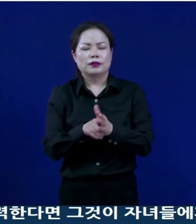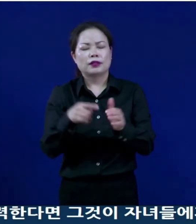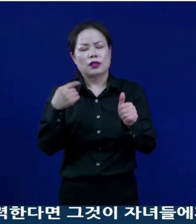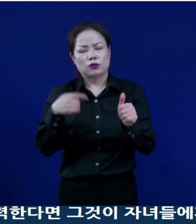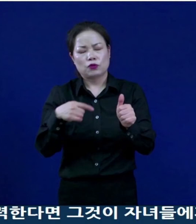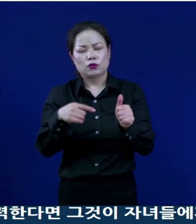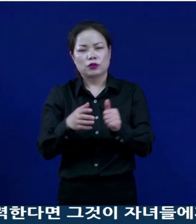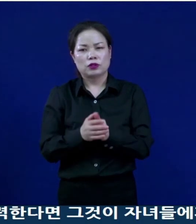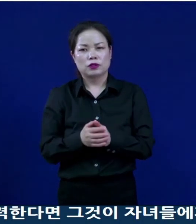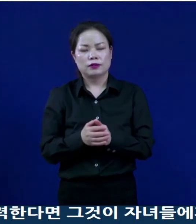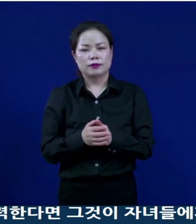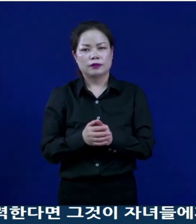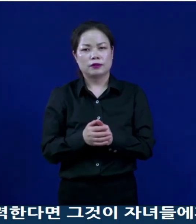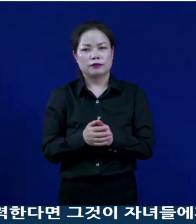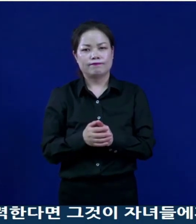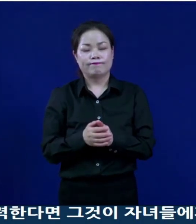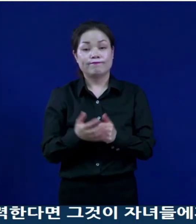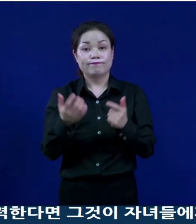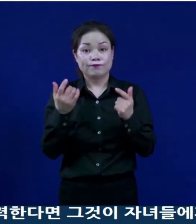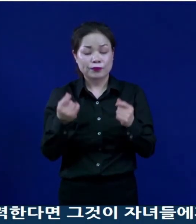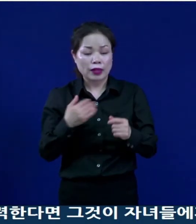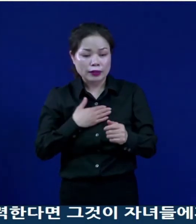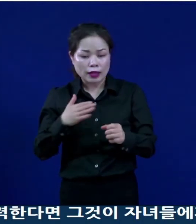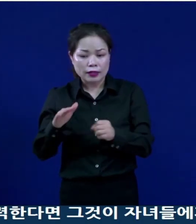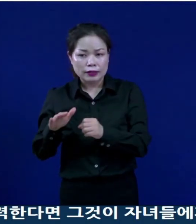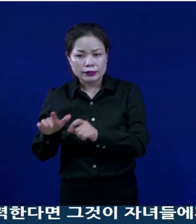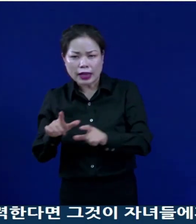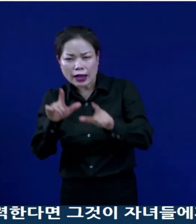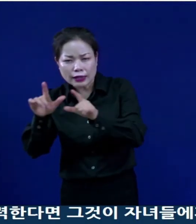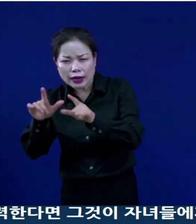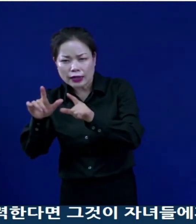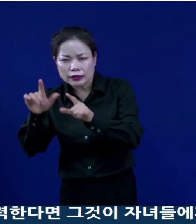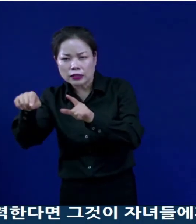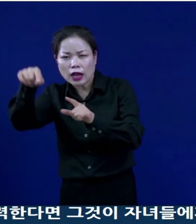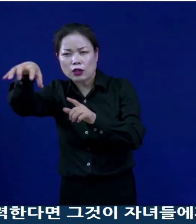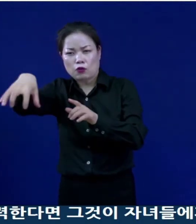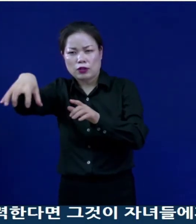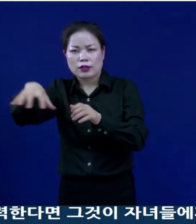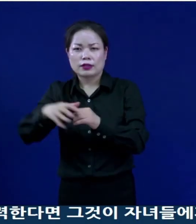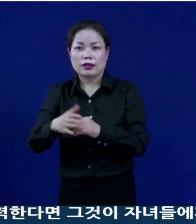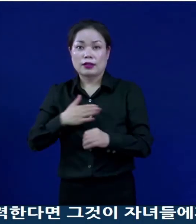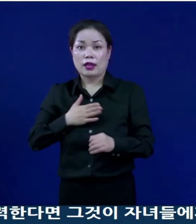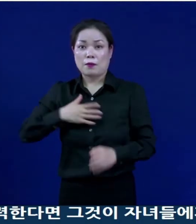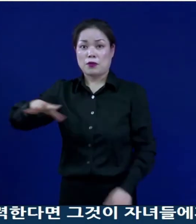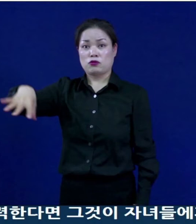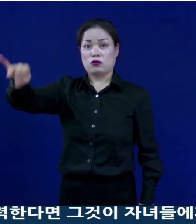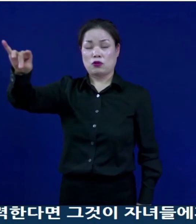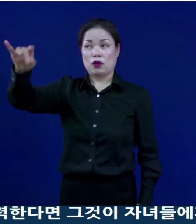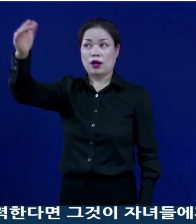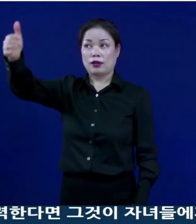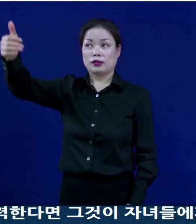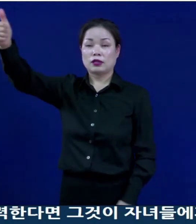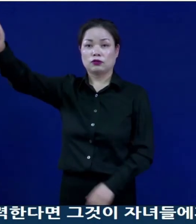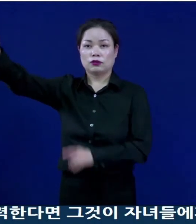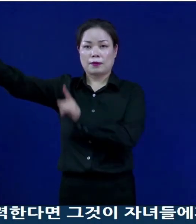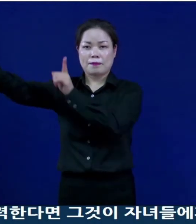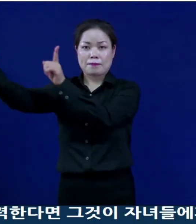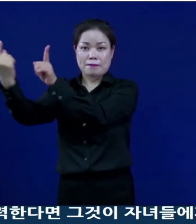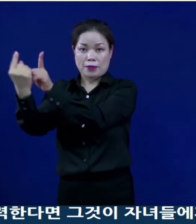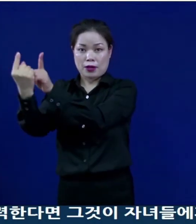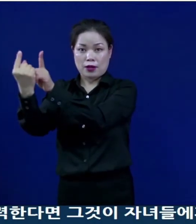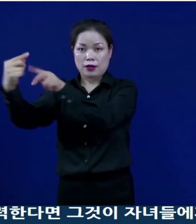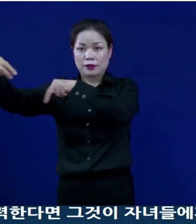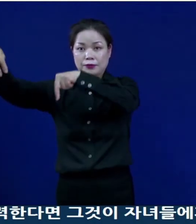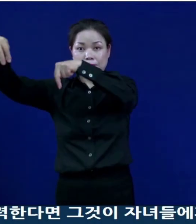신앙교육은 그렇게 하는 겁니다. 내가 살아가는 현실의 한복판에서 내가 먼저 하나님과 마주